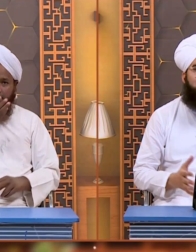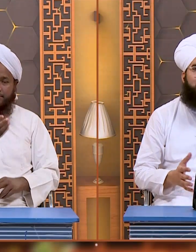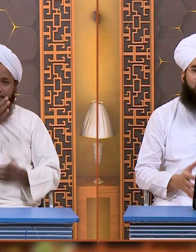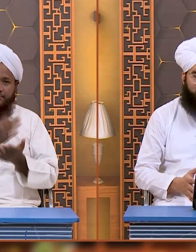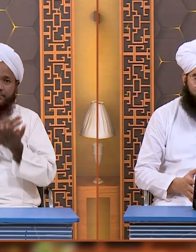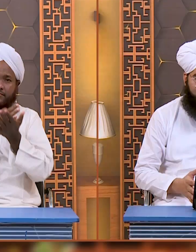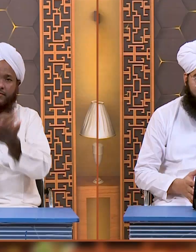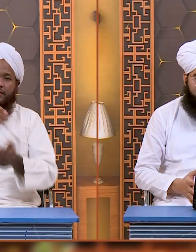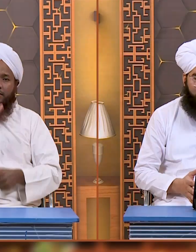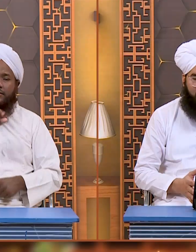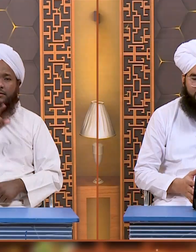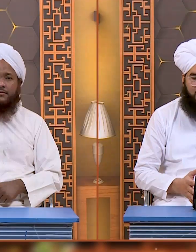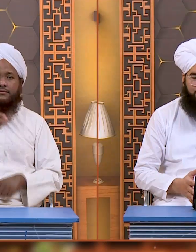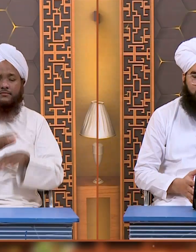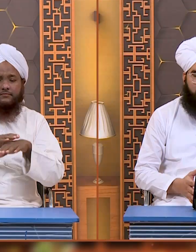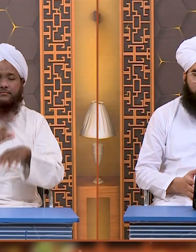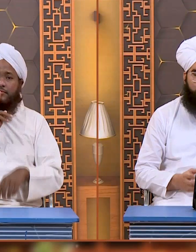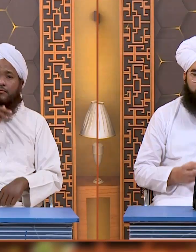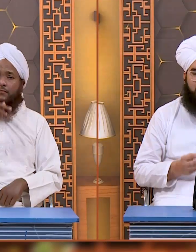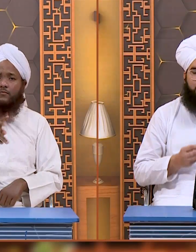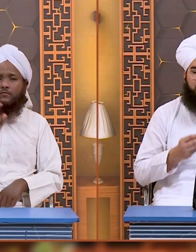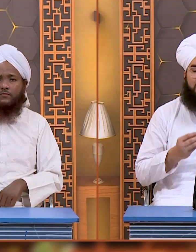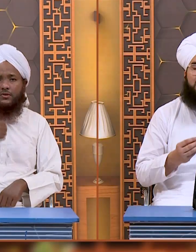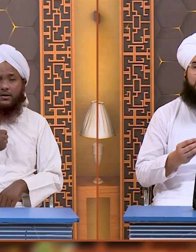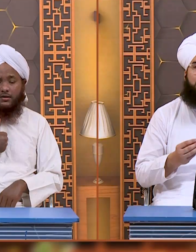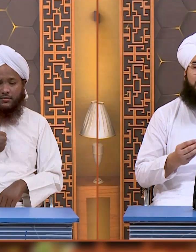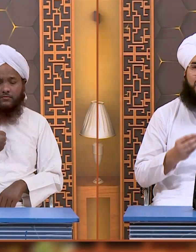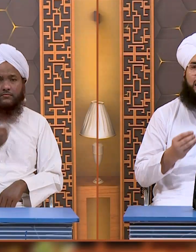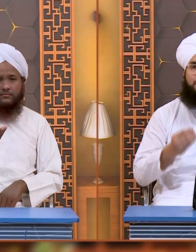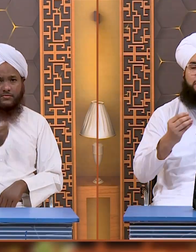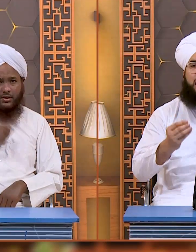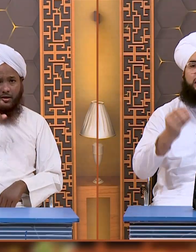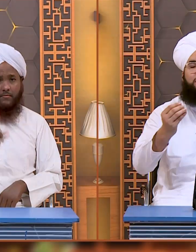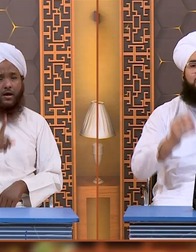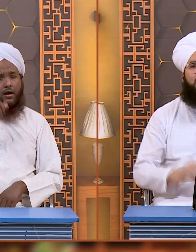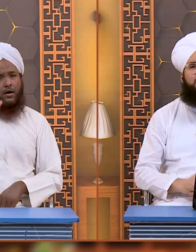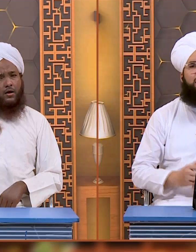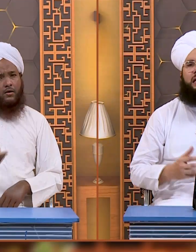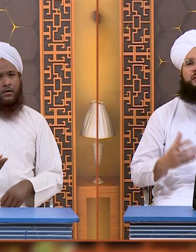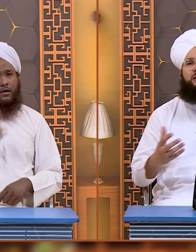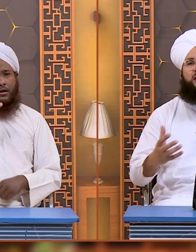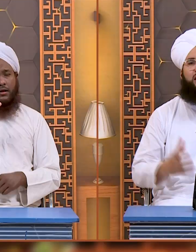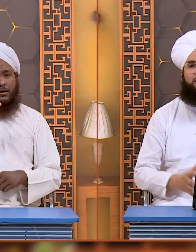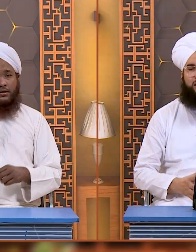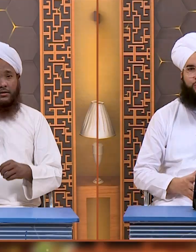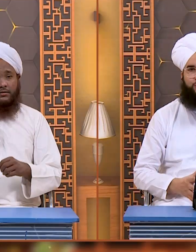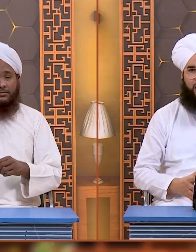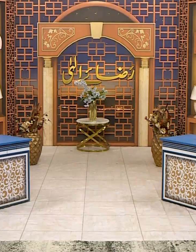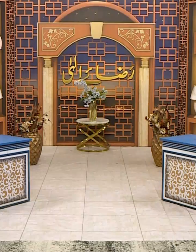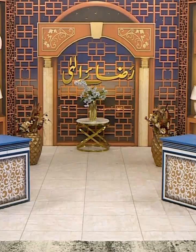आके कहता है कि आलीजा मुझे बताइए कि मैं अल्लाह पाक की बारगाह तक कैसे रसाई हासिल करूं, मैं अल्लाह